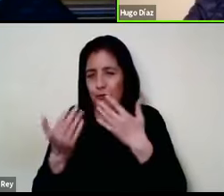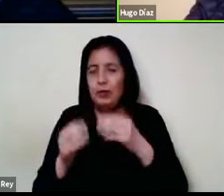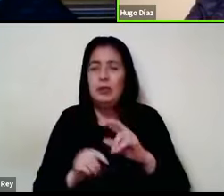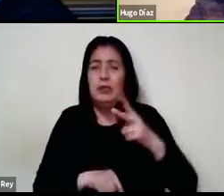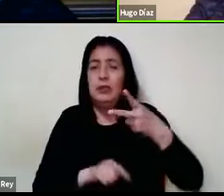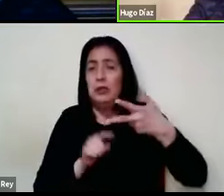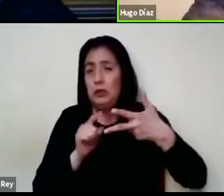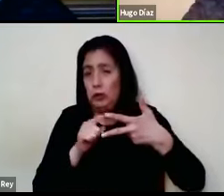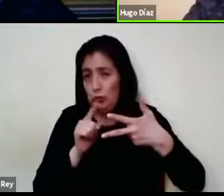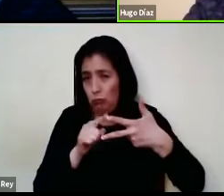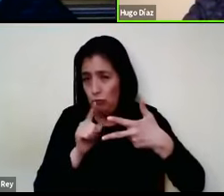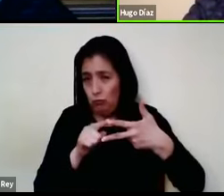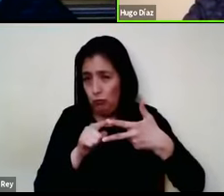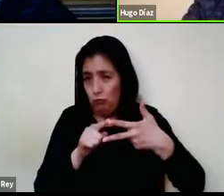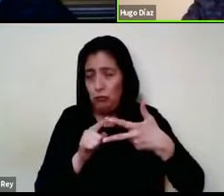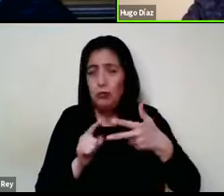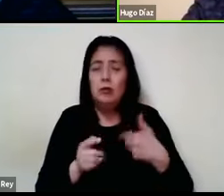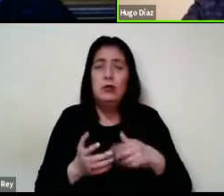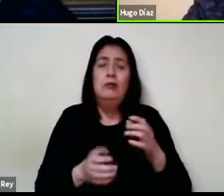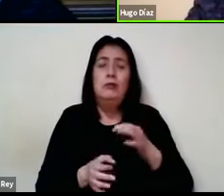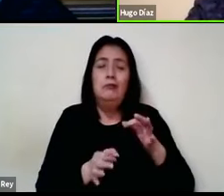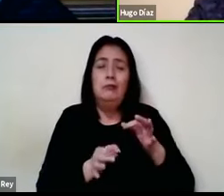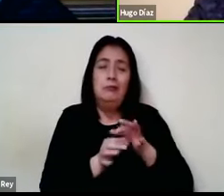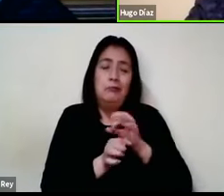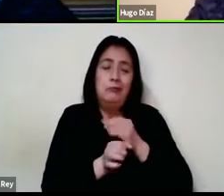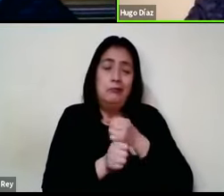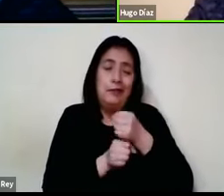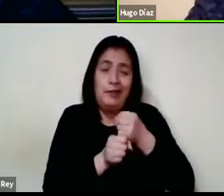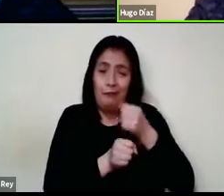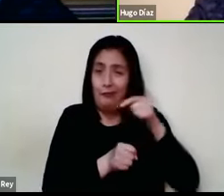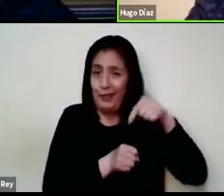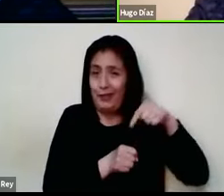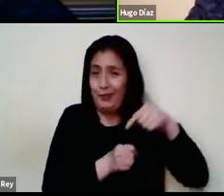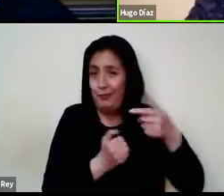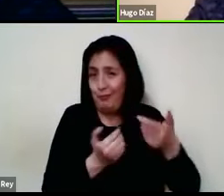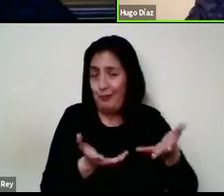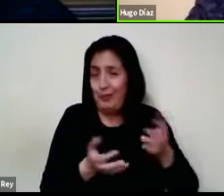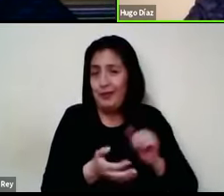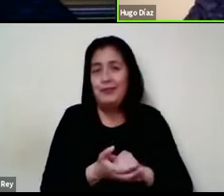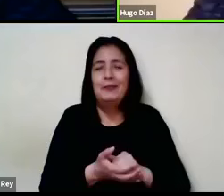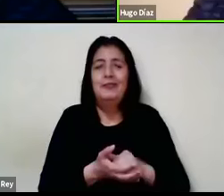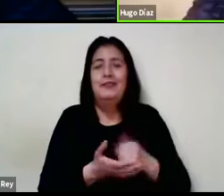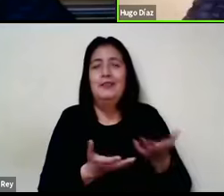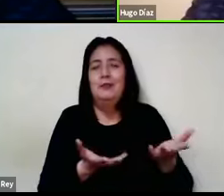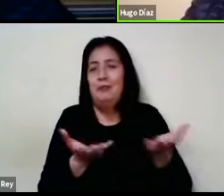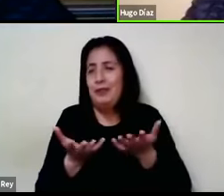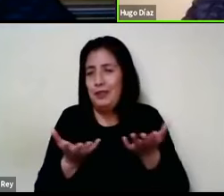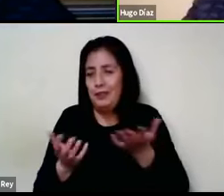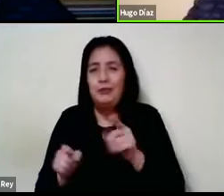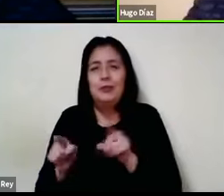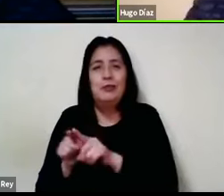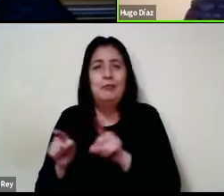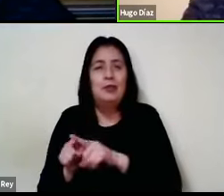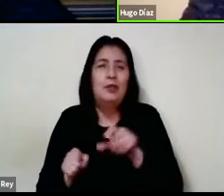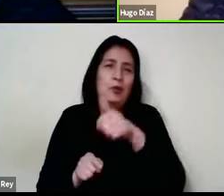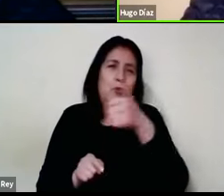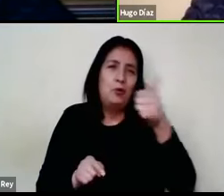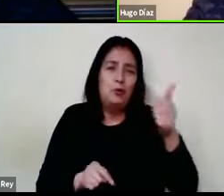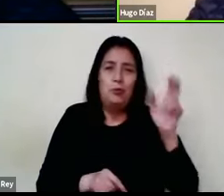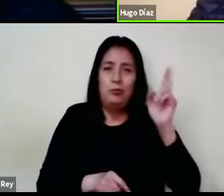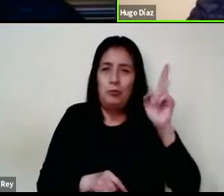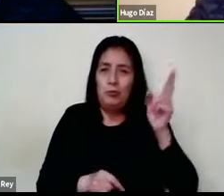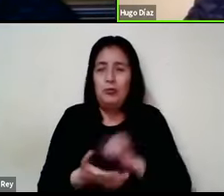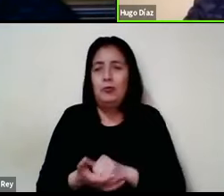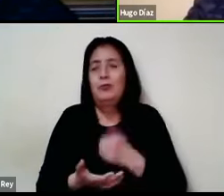segundo es que un café como este, invitando también a otro profesor muy,